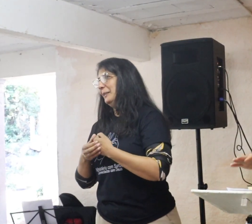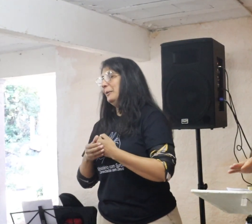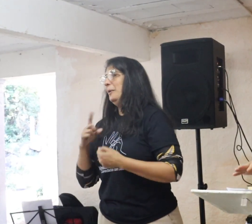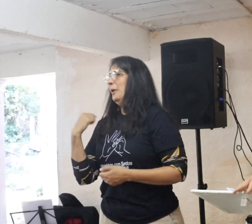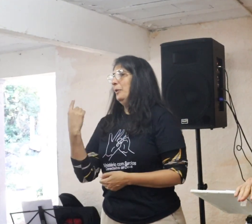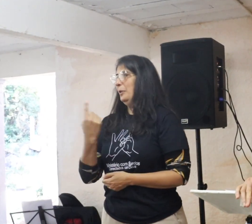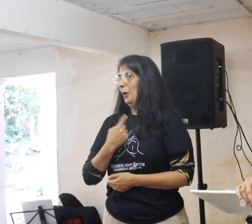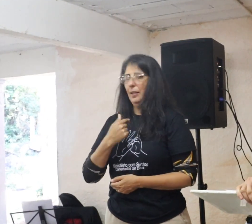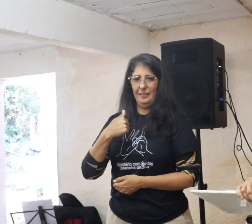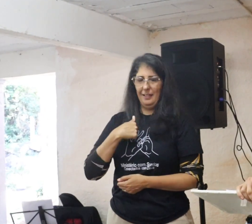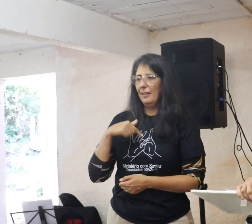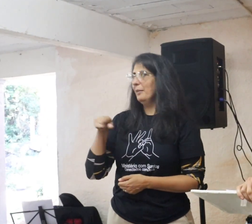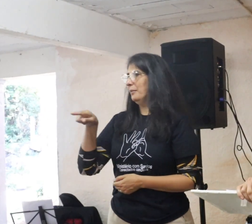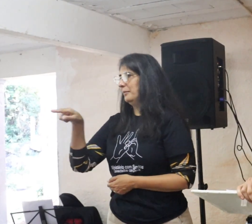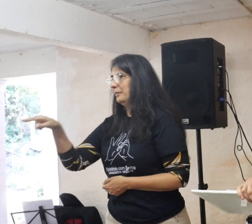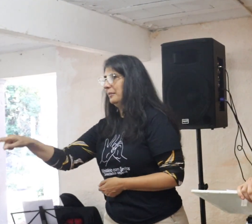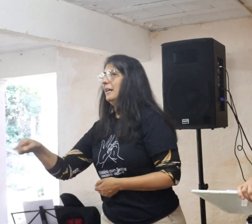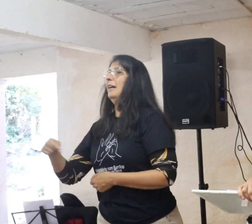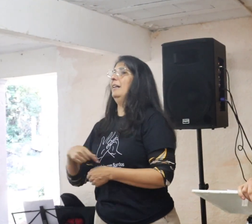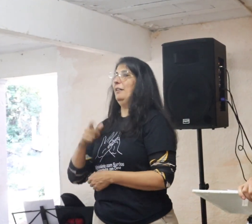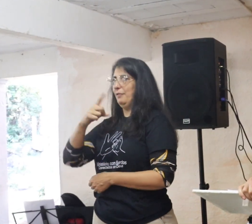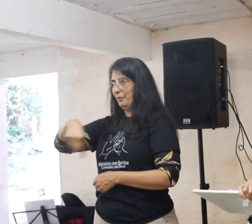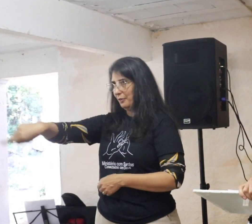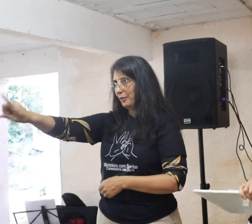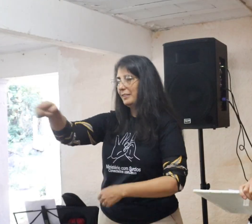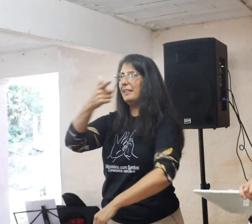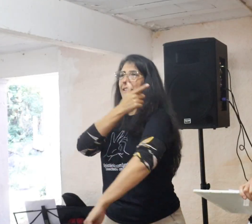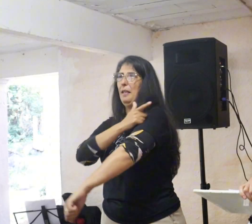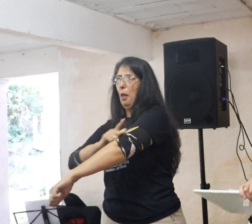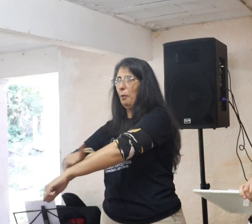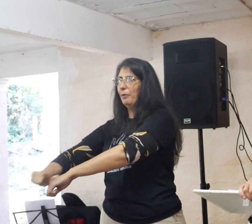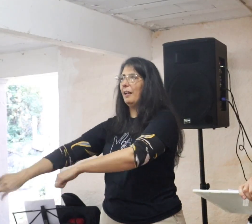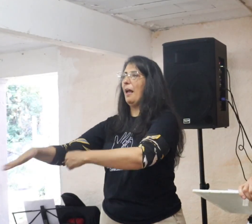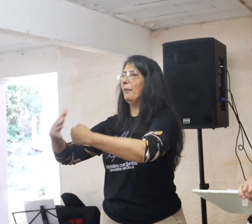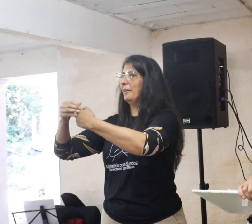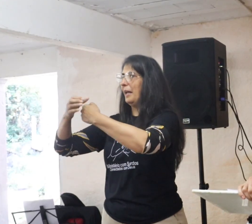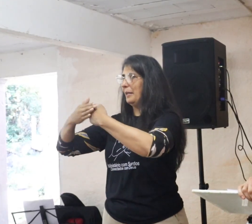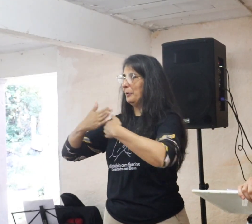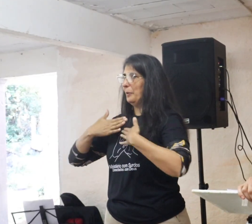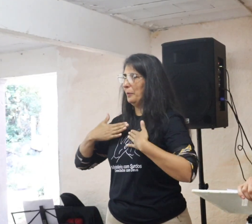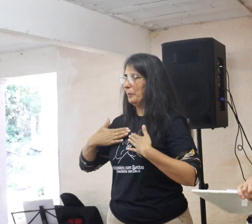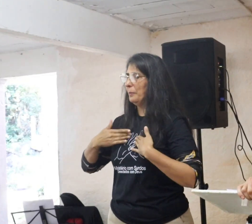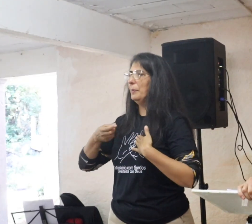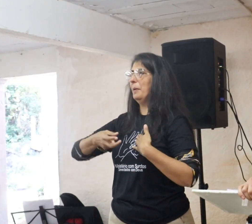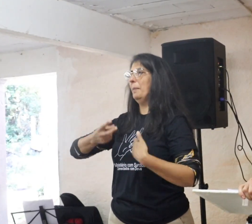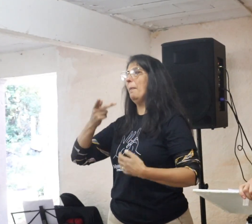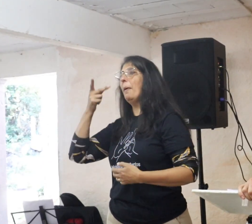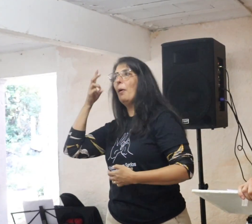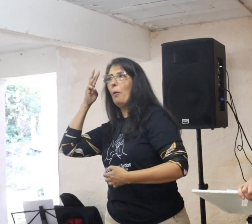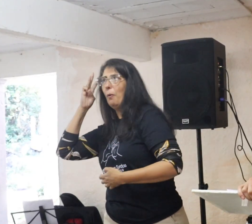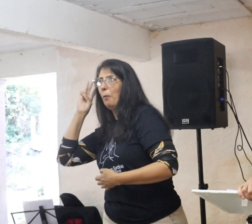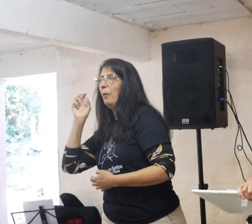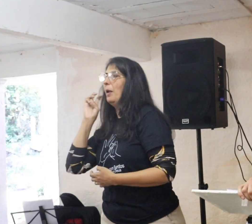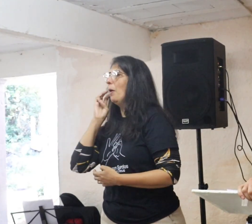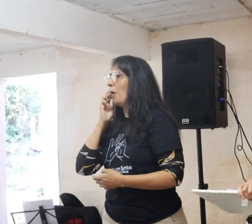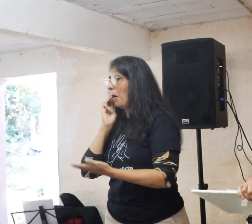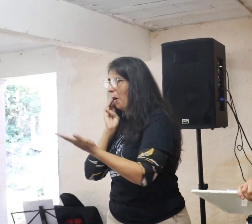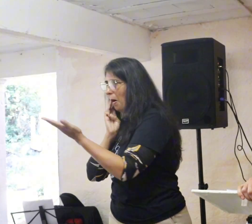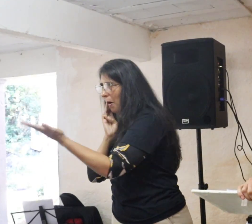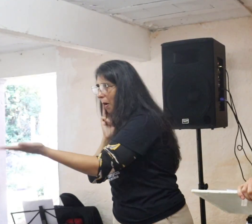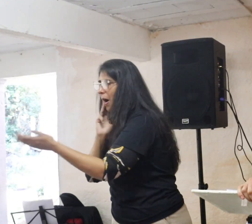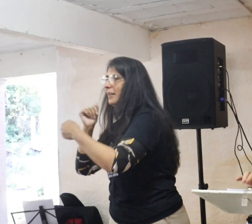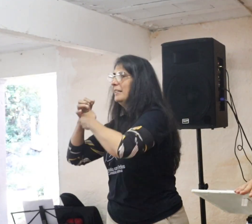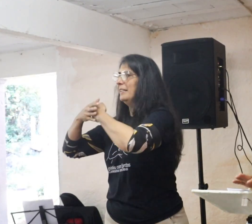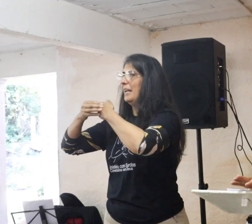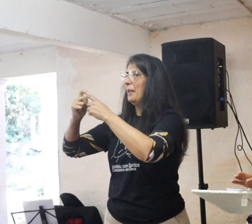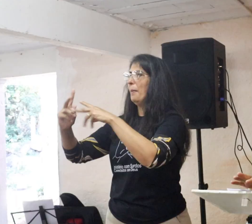Estamos sendo, né, muito bem tratados aqui. Muito obrigado, pastor Willis, irmã Rosa, um carinho tão grande, né, conosco, né?